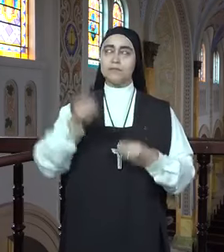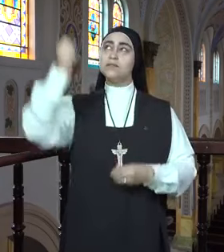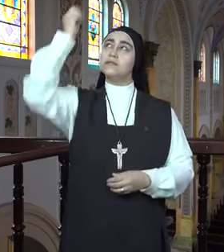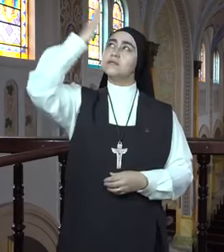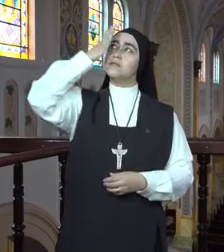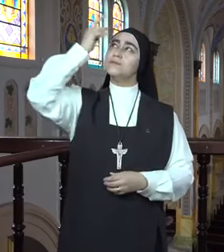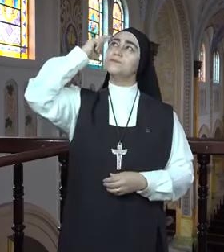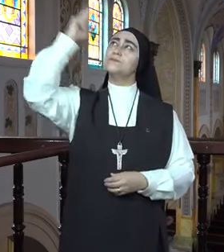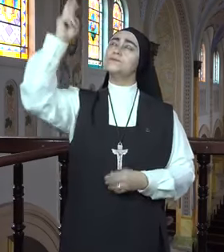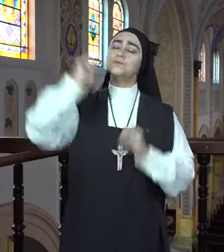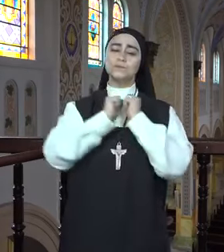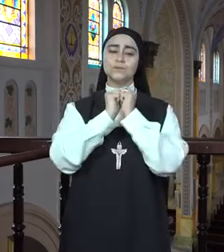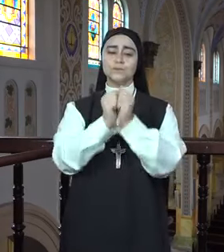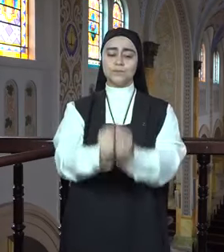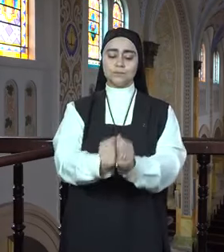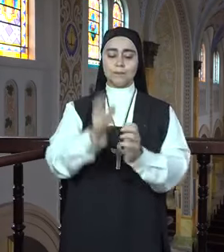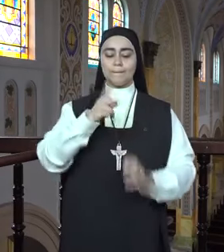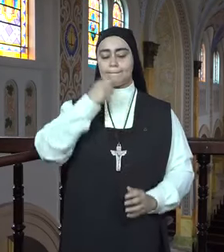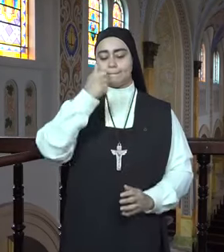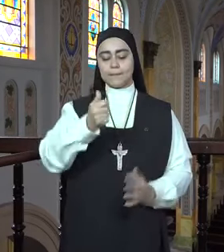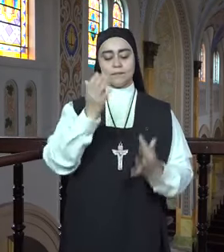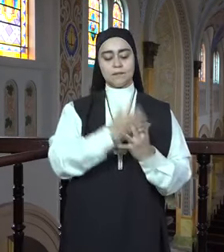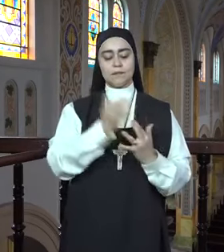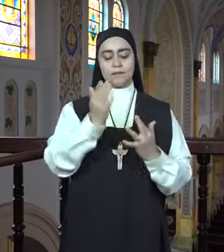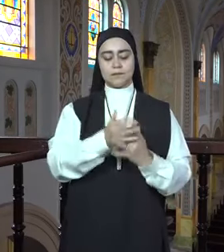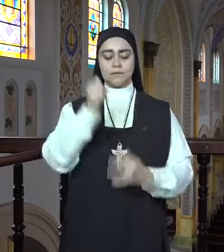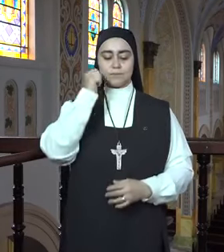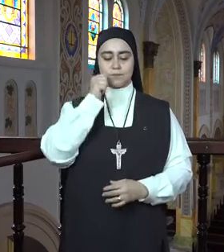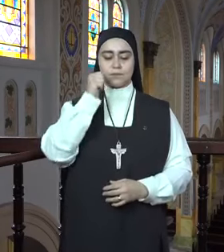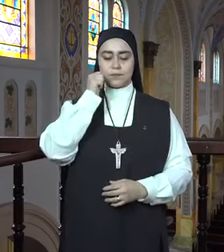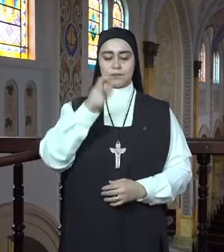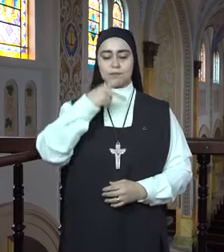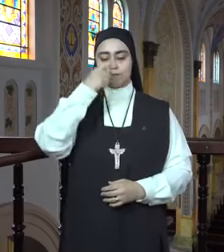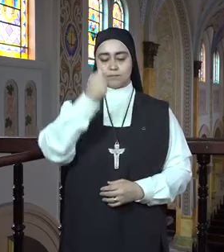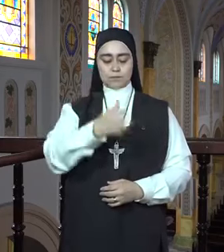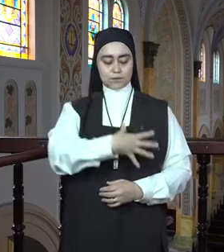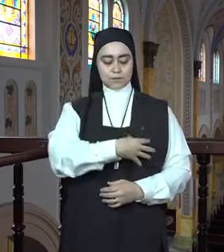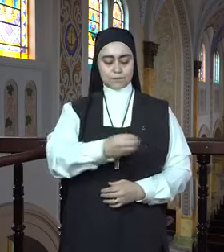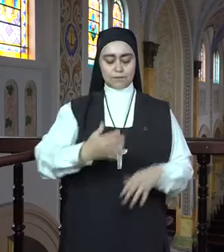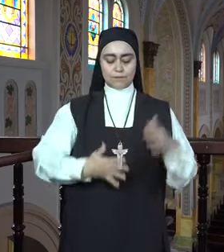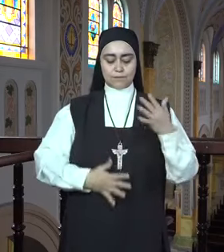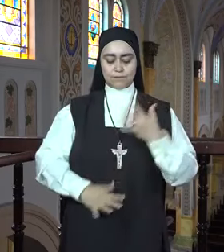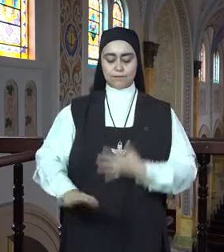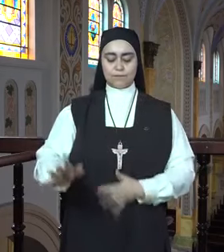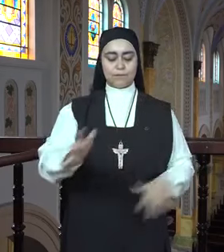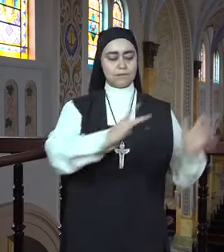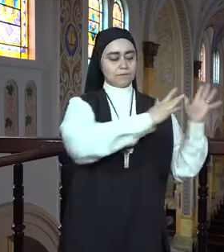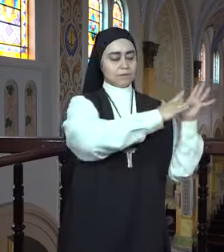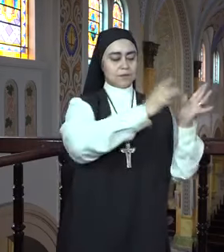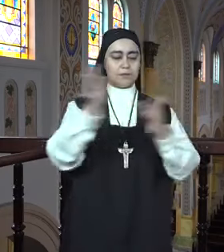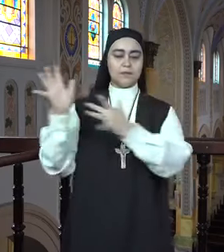o Senhor é convosco. Bendita sois vós entre as mulheres, e bendito é o fruto do vosso